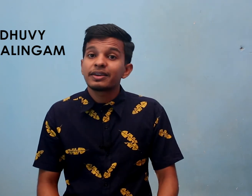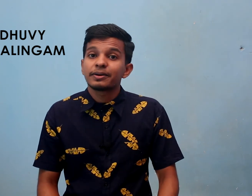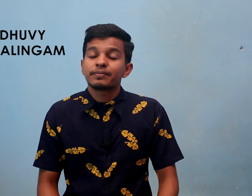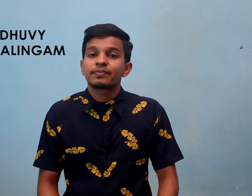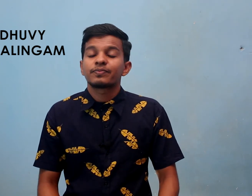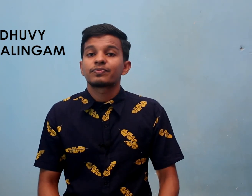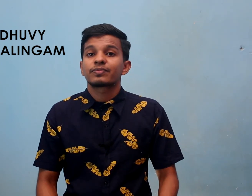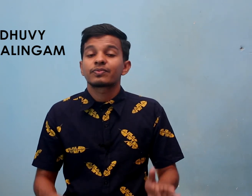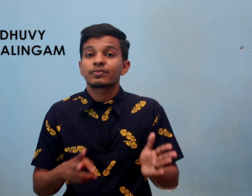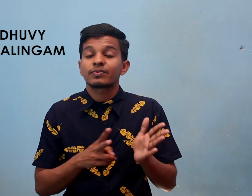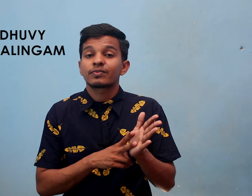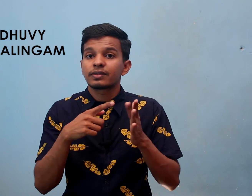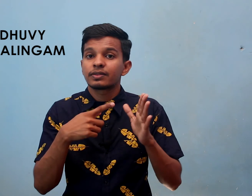වෛද්‍යලිංගම්.